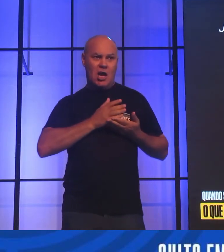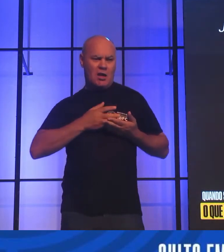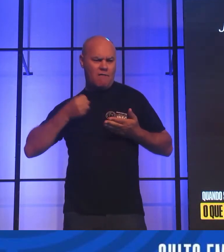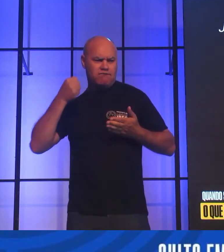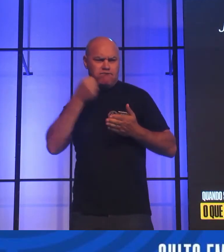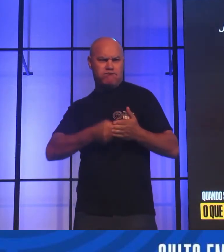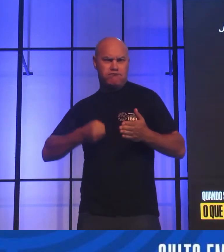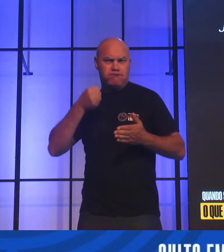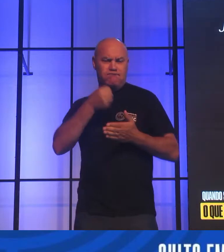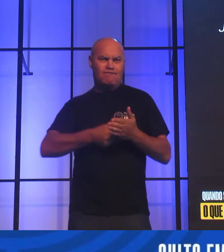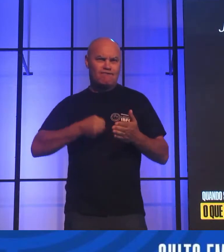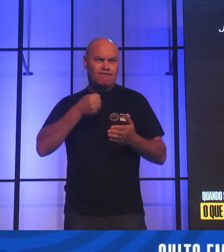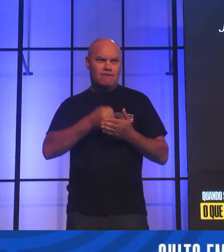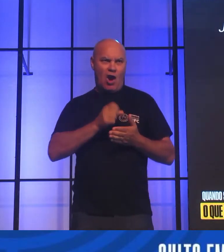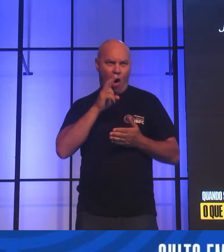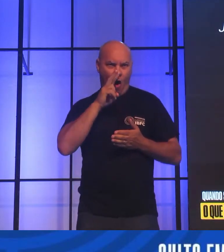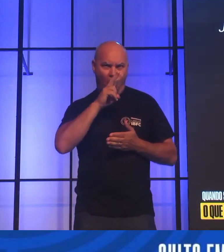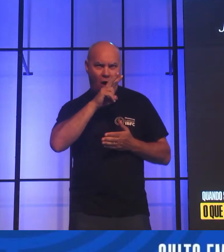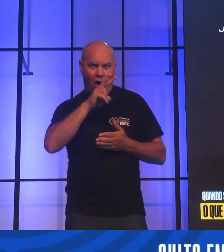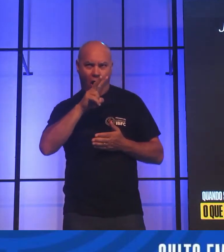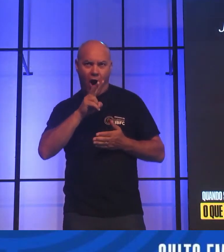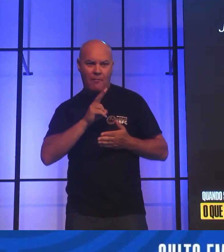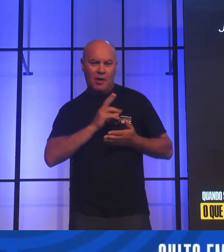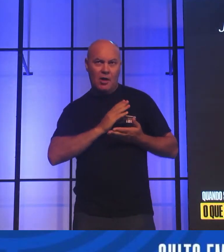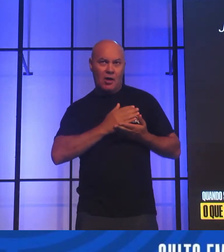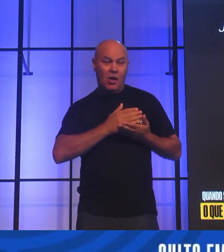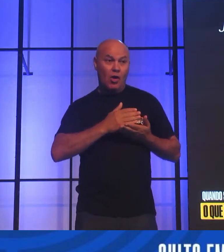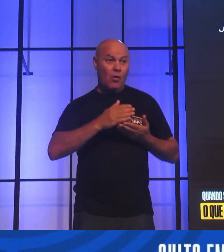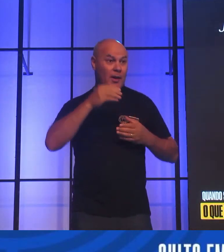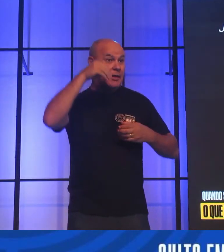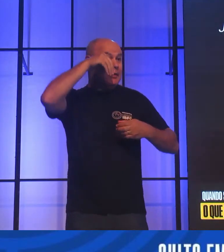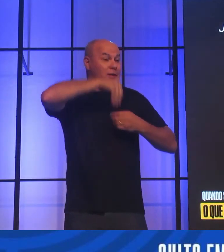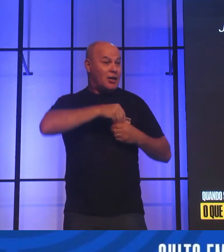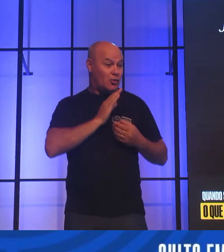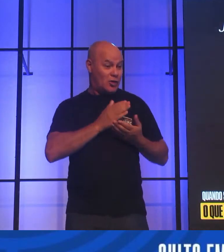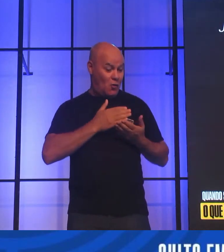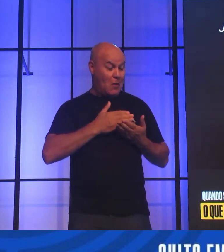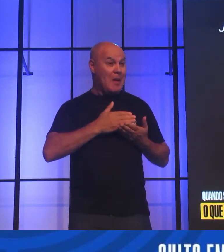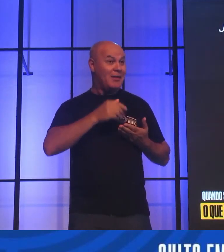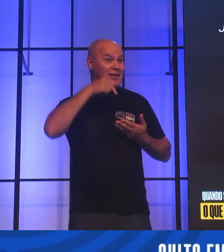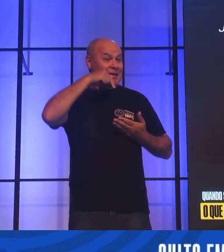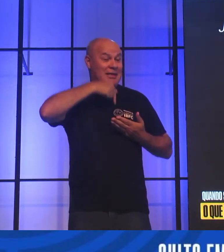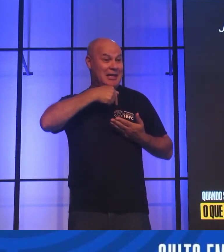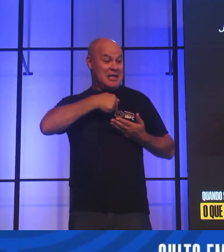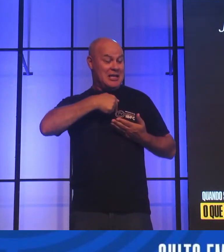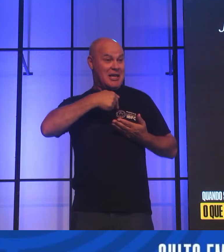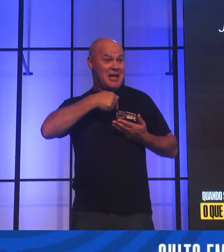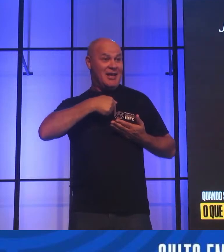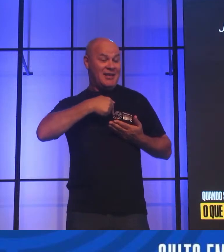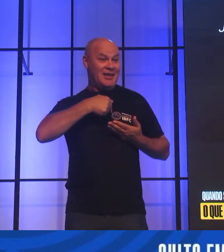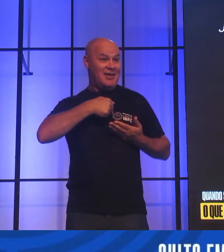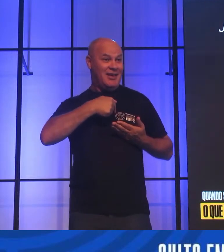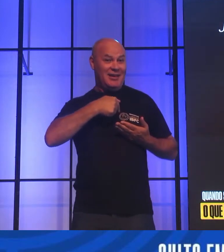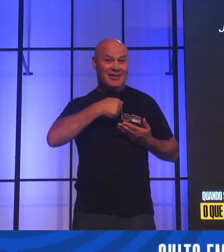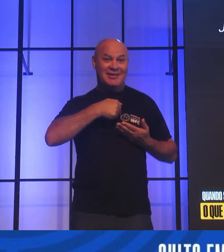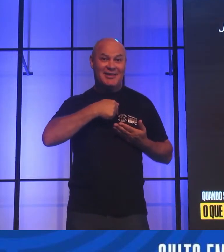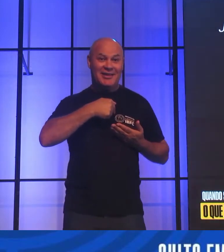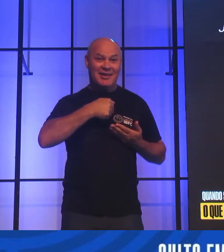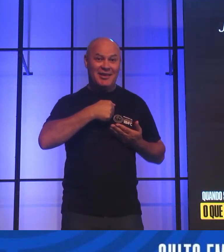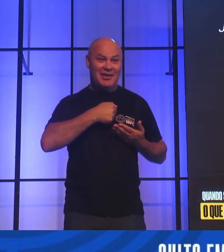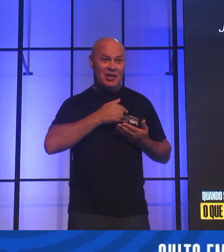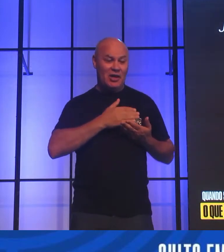carro por cima, e atropelar. É de dentro. É de dentro que vem os adultérios,